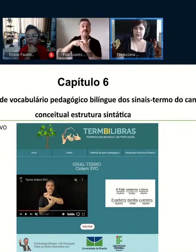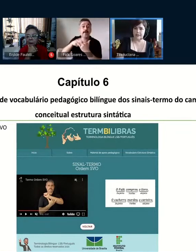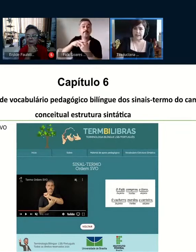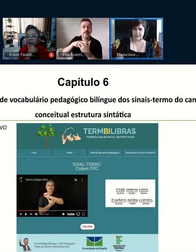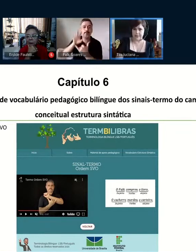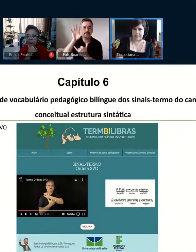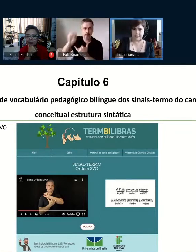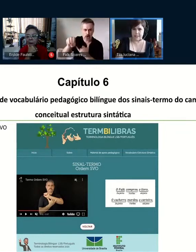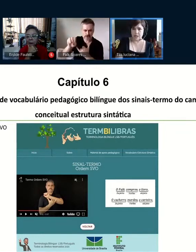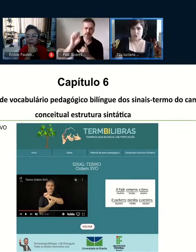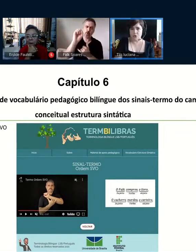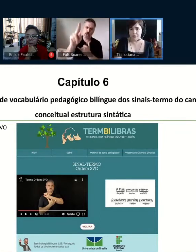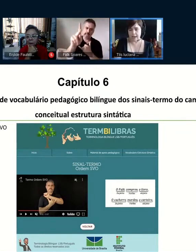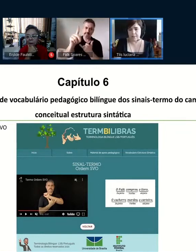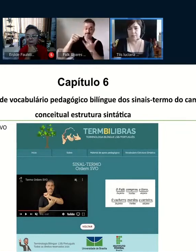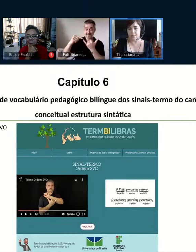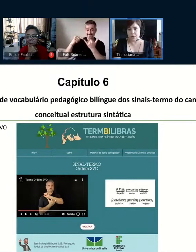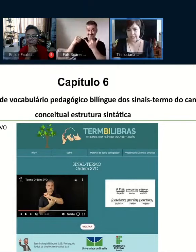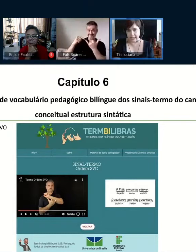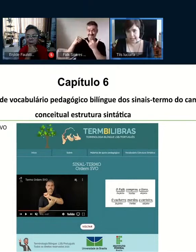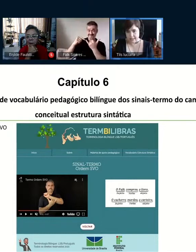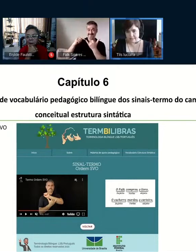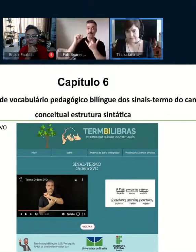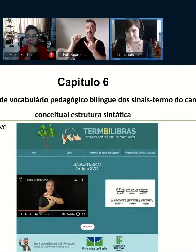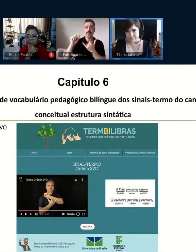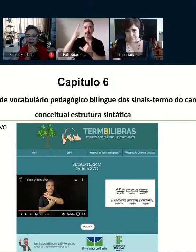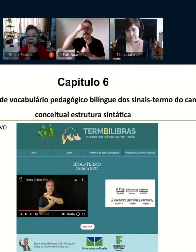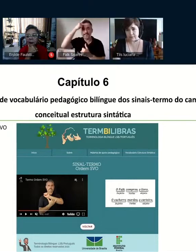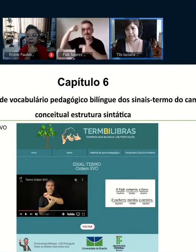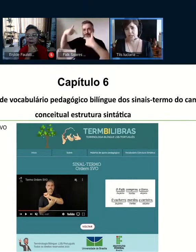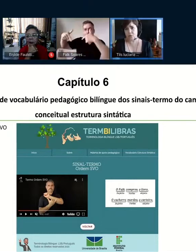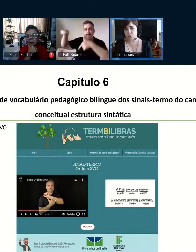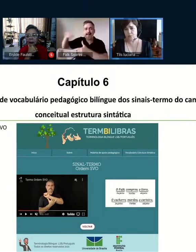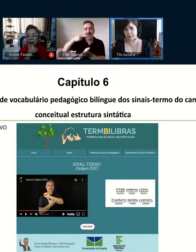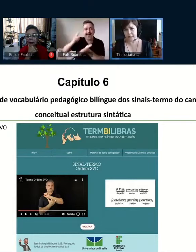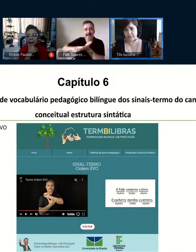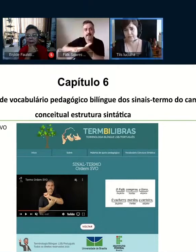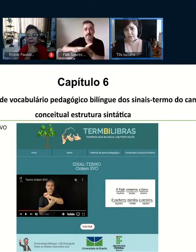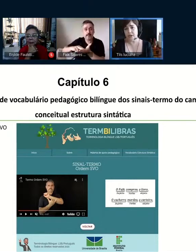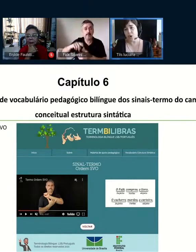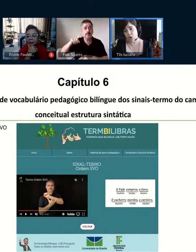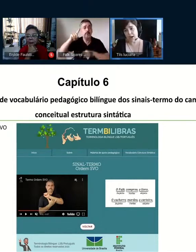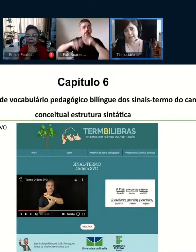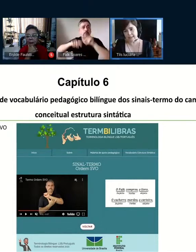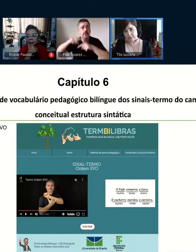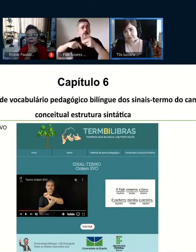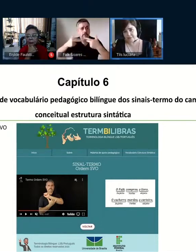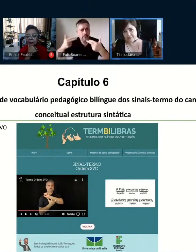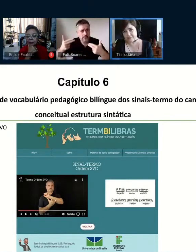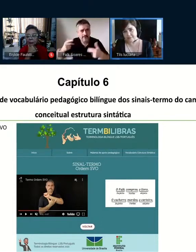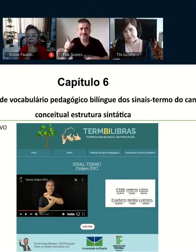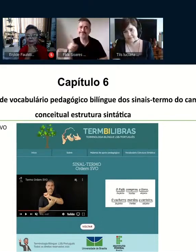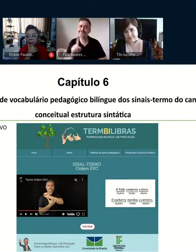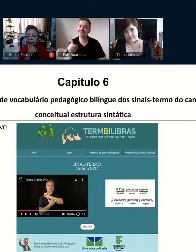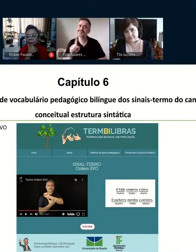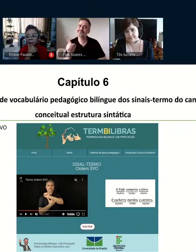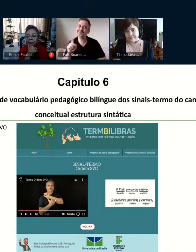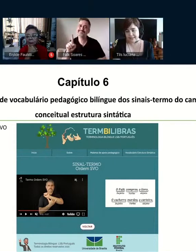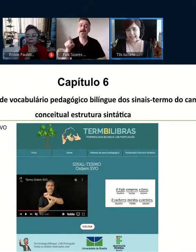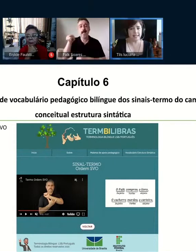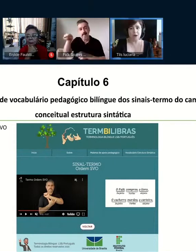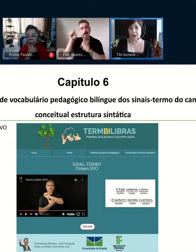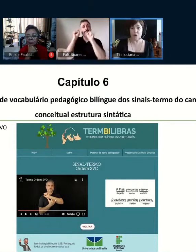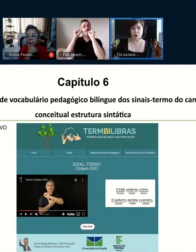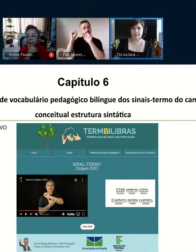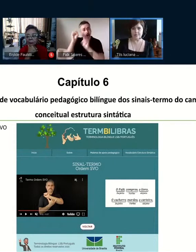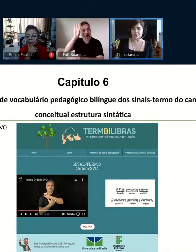sujeito da frase. O verbo morder e o complemento, o carteiro.